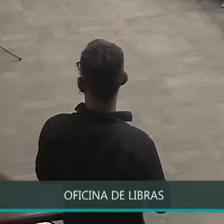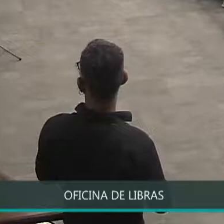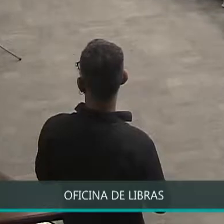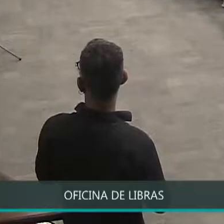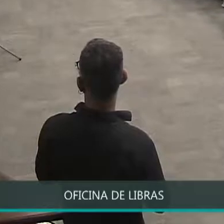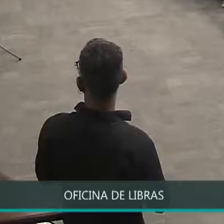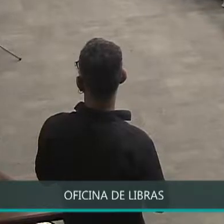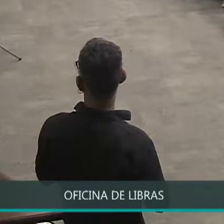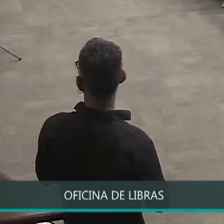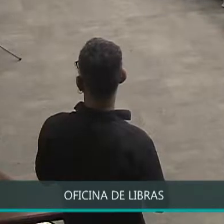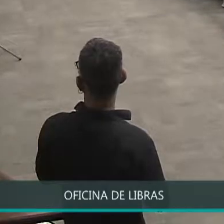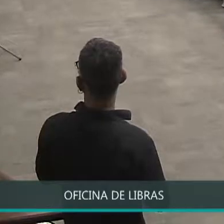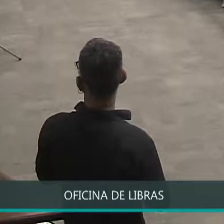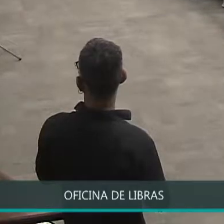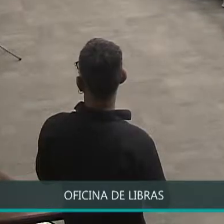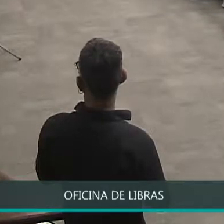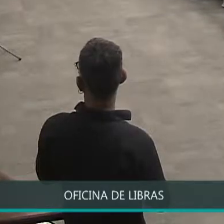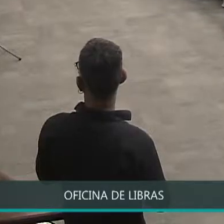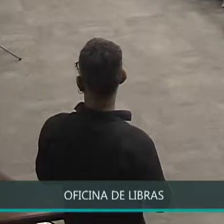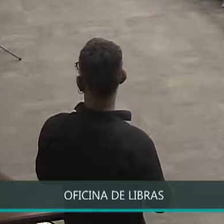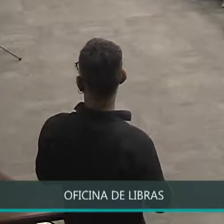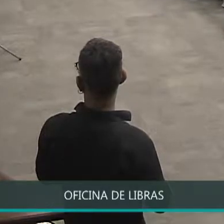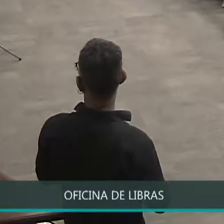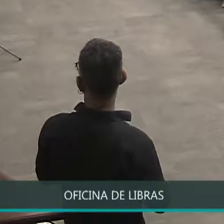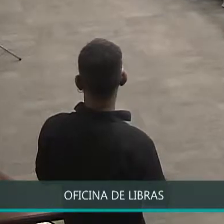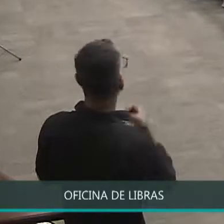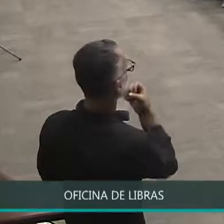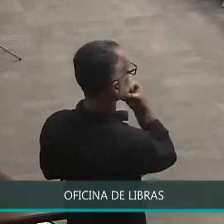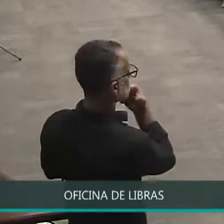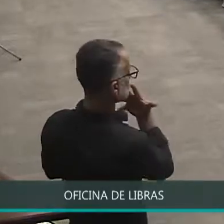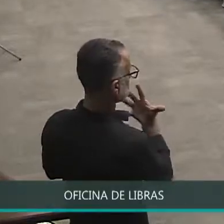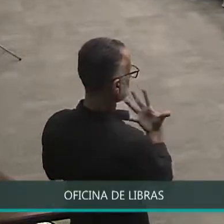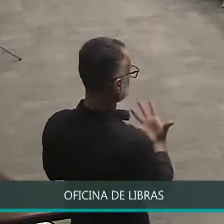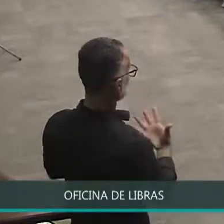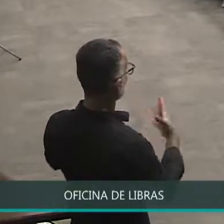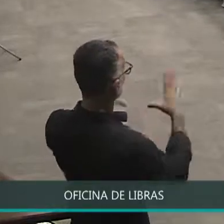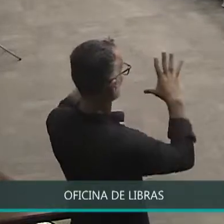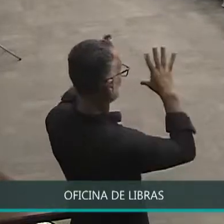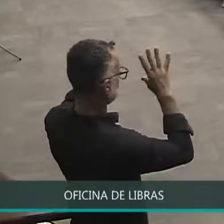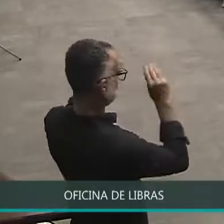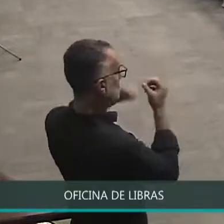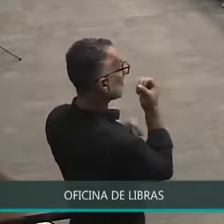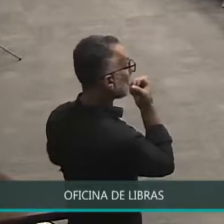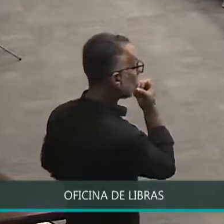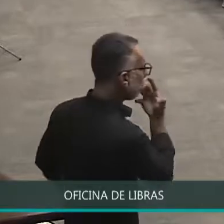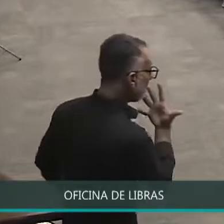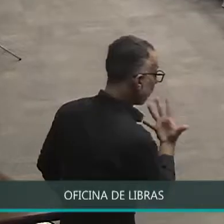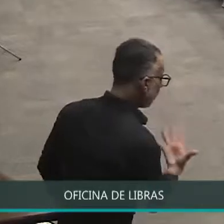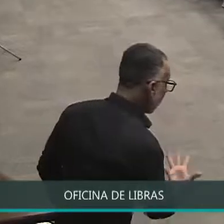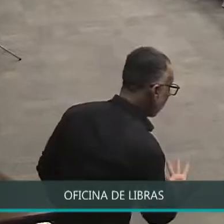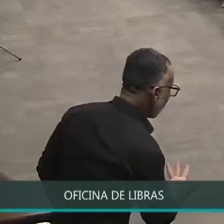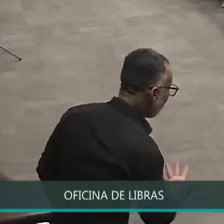boa noite. Boa noite. Ó, boa